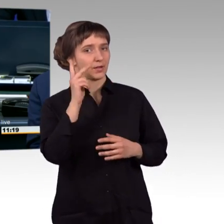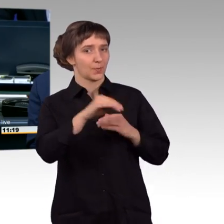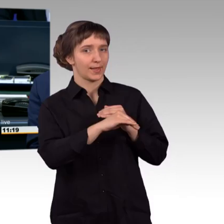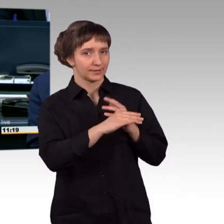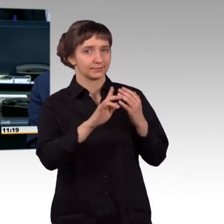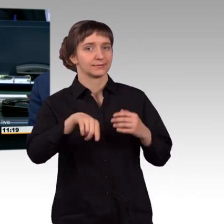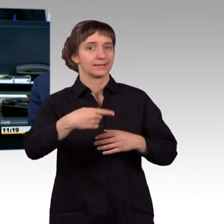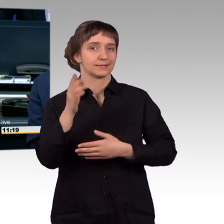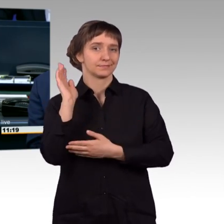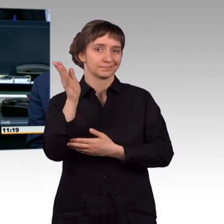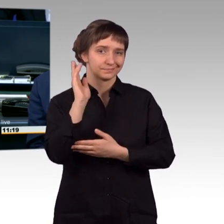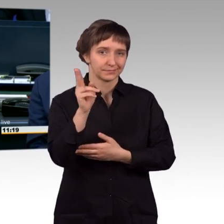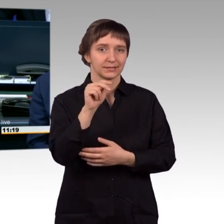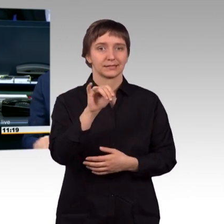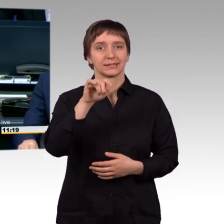Nils Annen für die SPD.